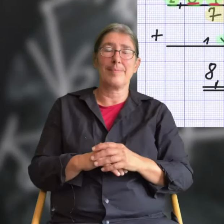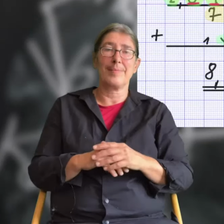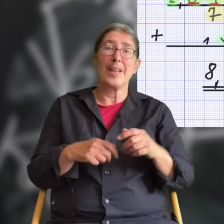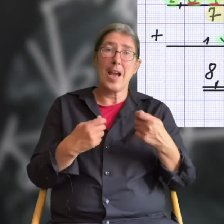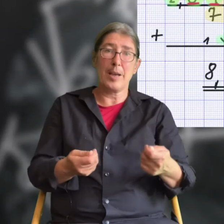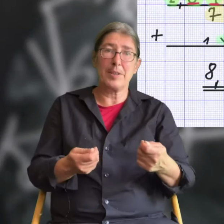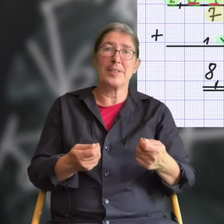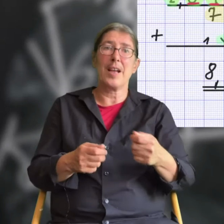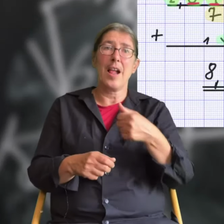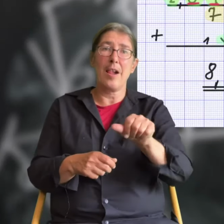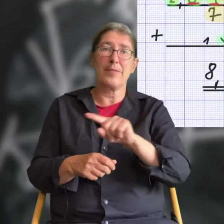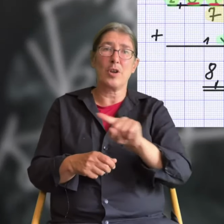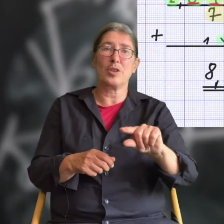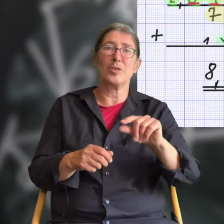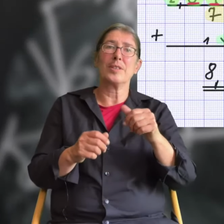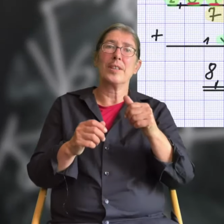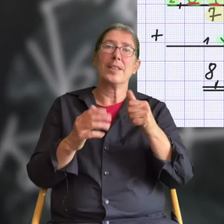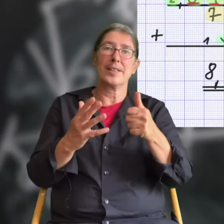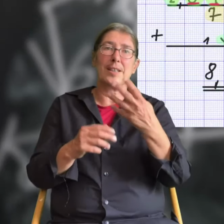Und dann wäre das Ergebnis